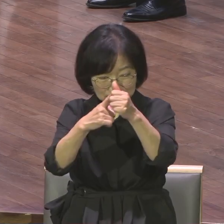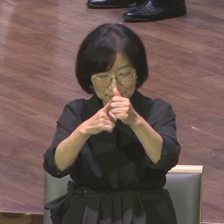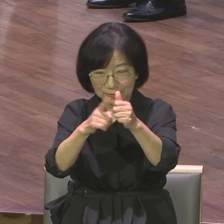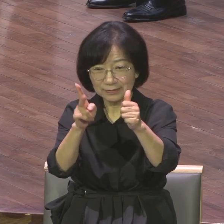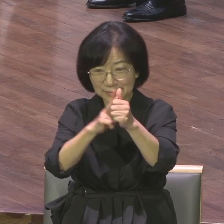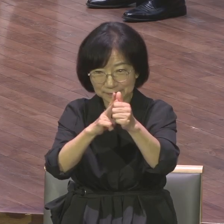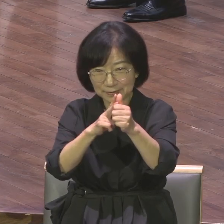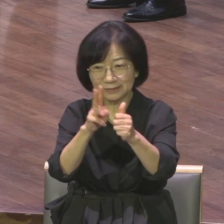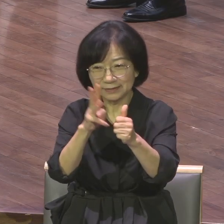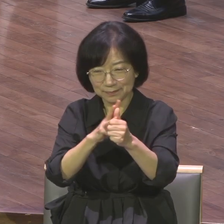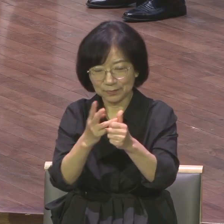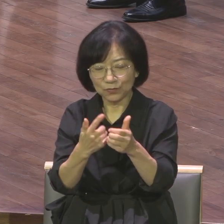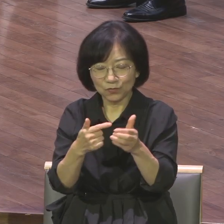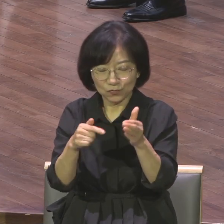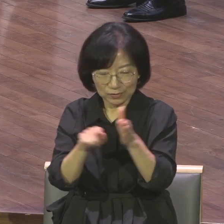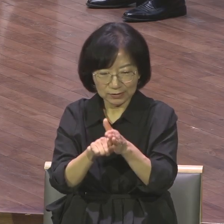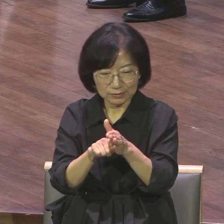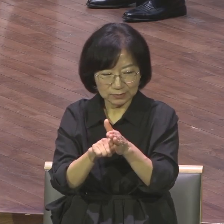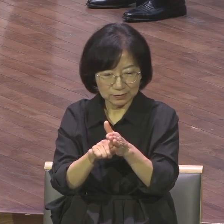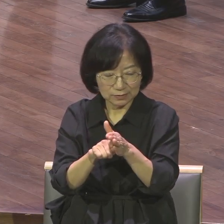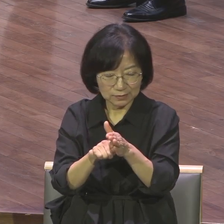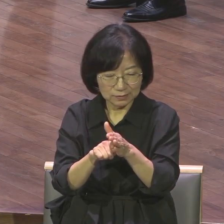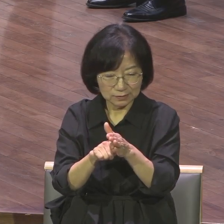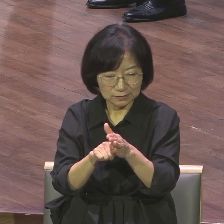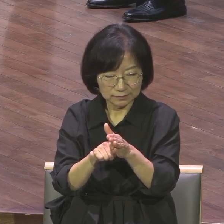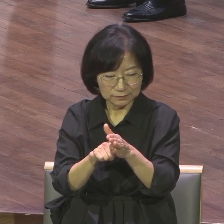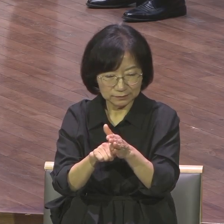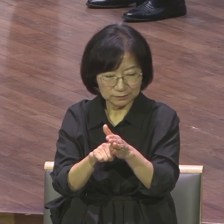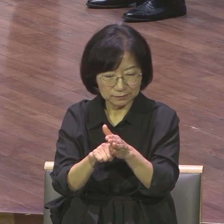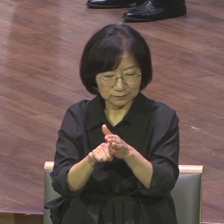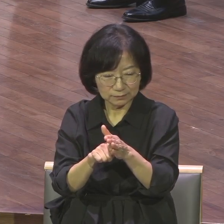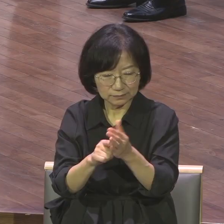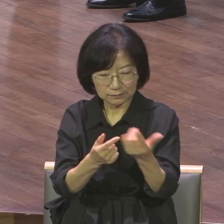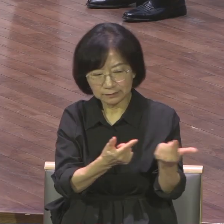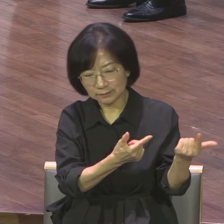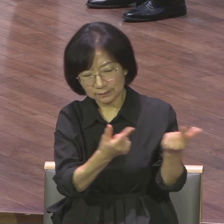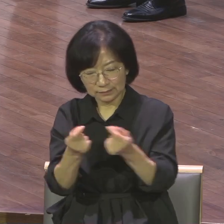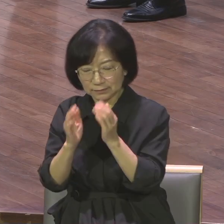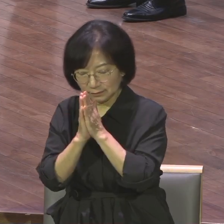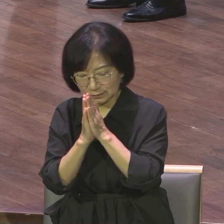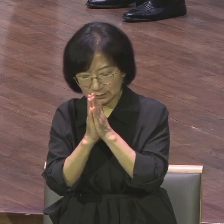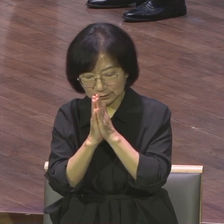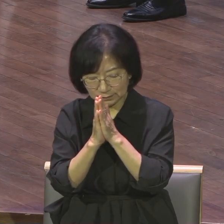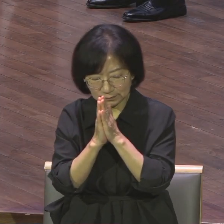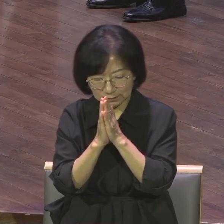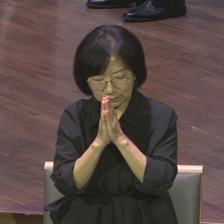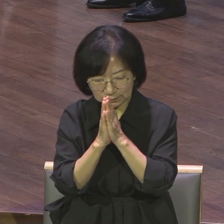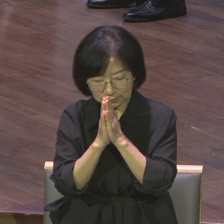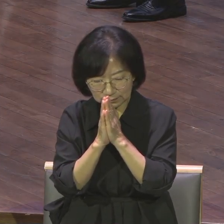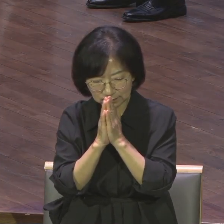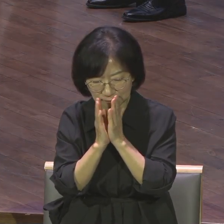솔라 페스티벌을 위해서, 선교사 부를 통해서 서로를 위해서 주여 외치기 바라겠습니다.